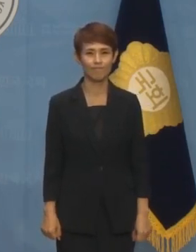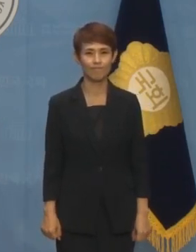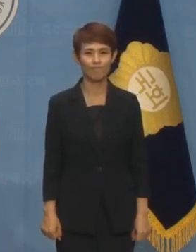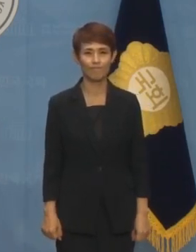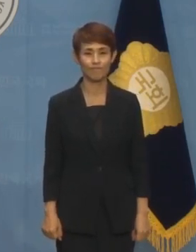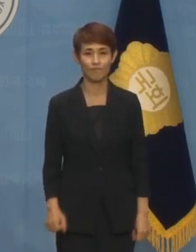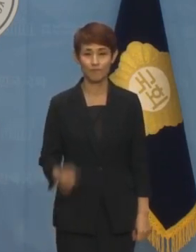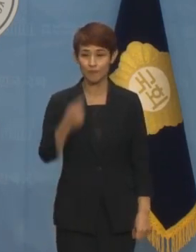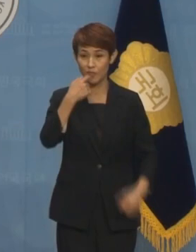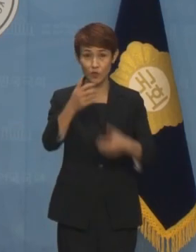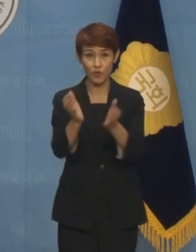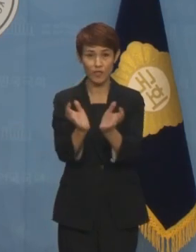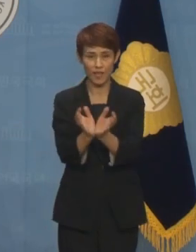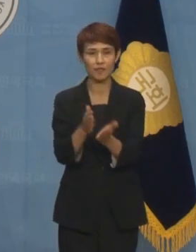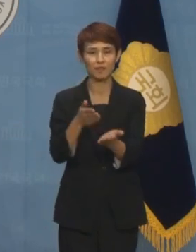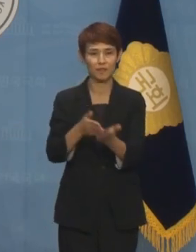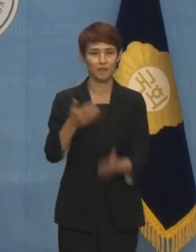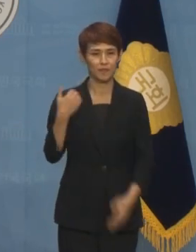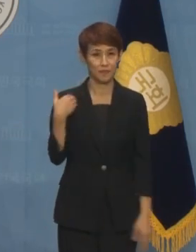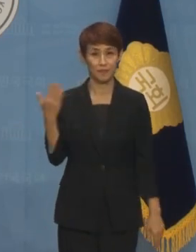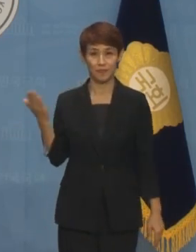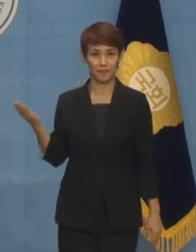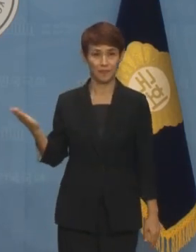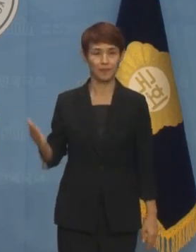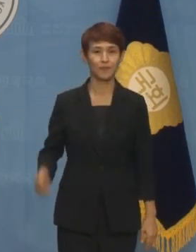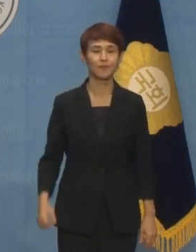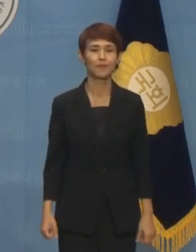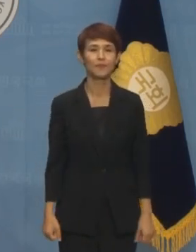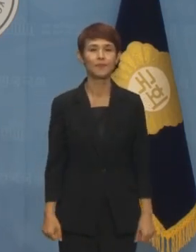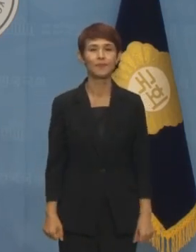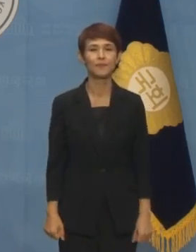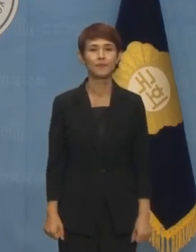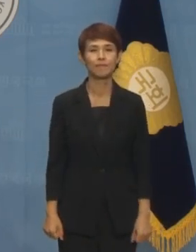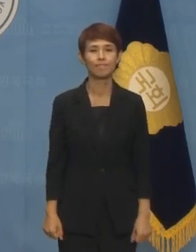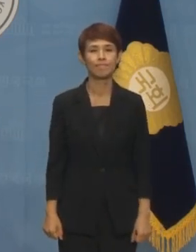네 더불어민주당 최민석 대변인입니다 브리핑 시작하겠습니다